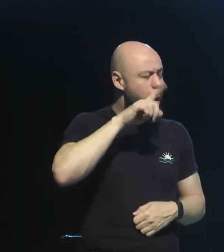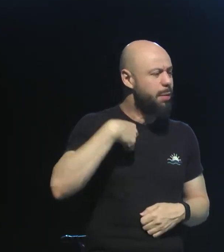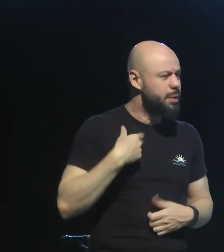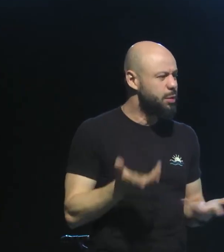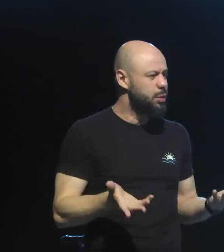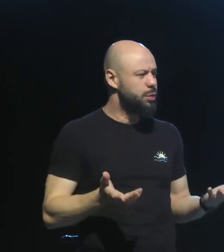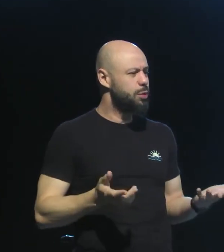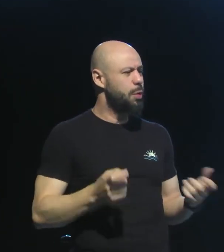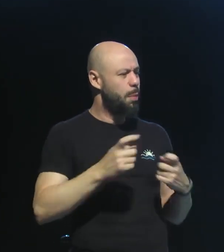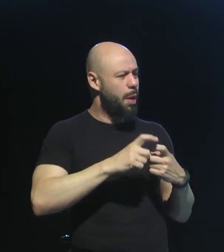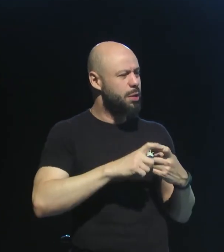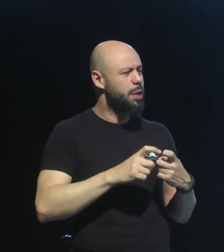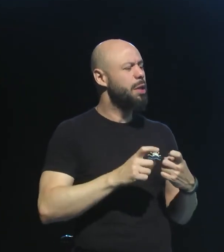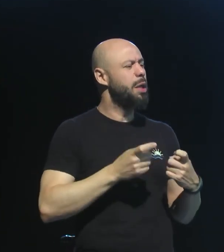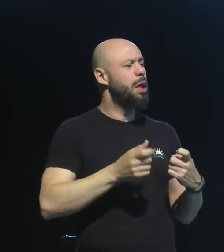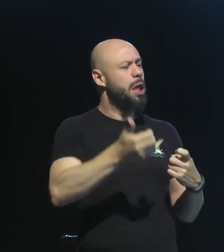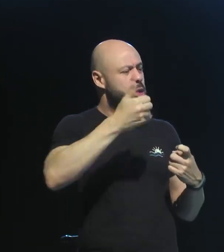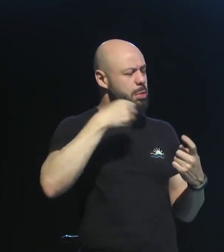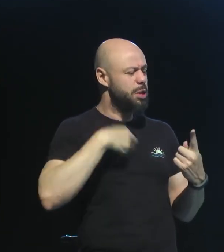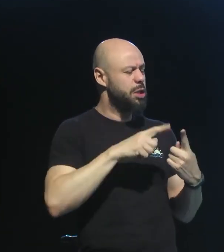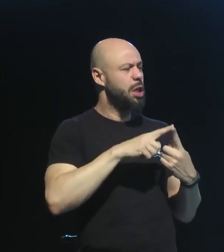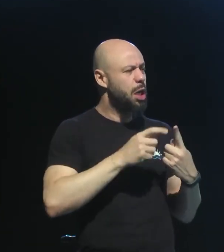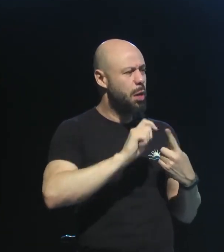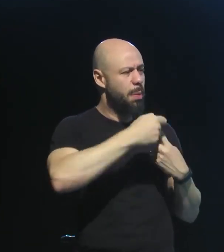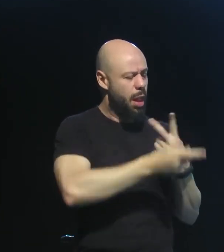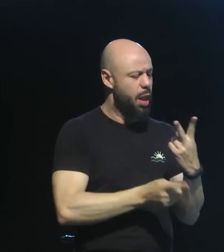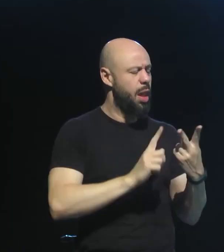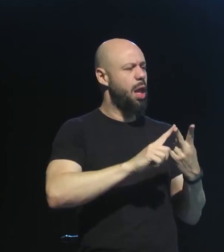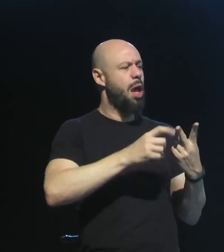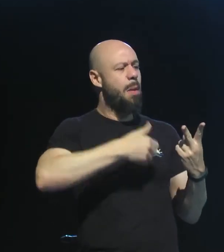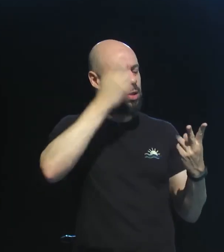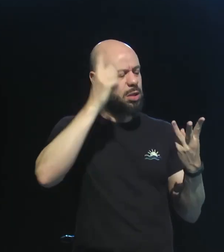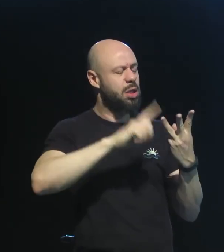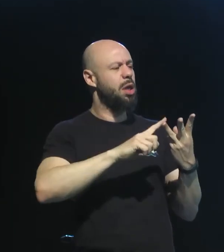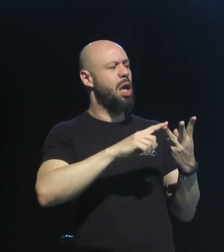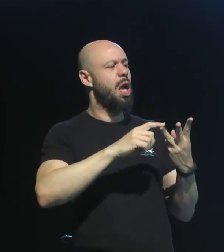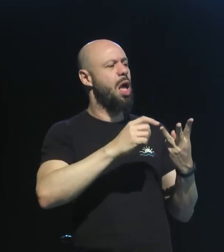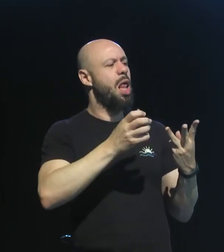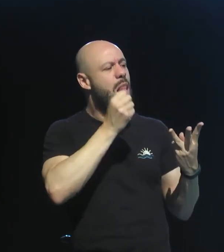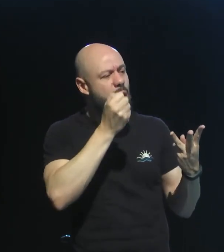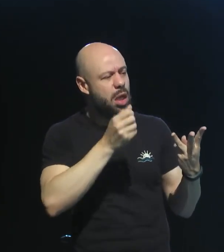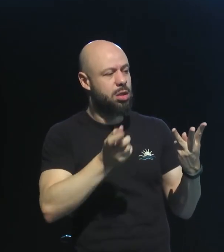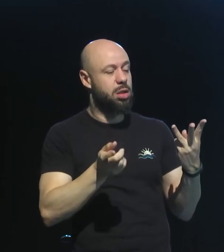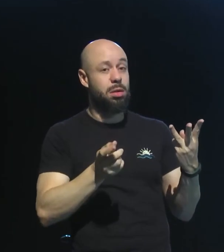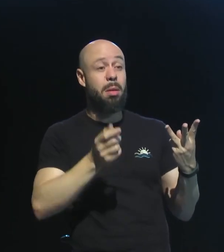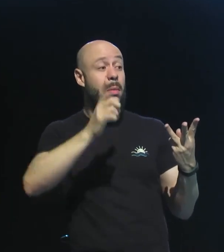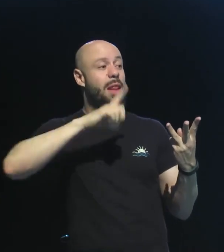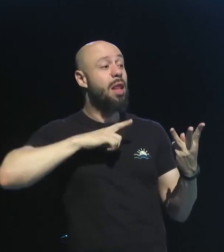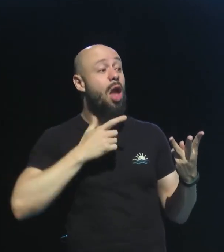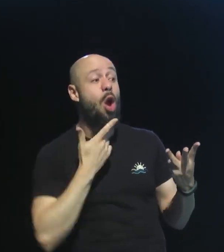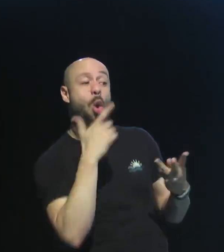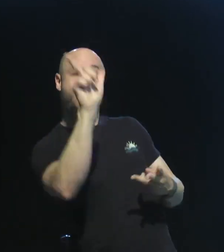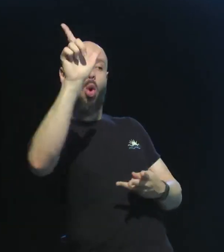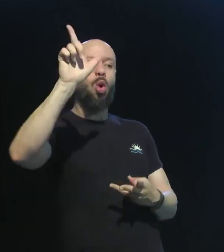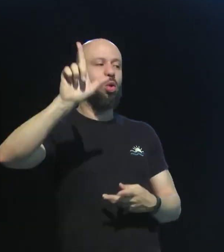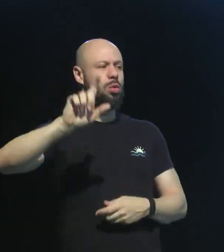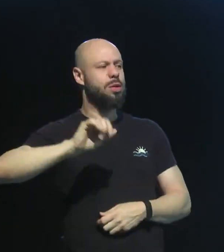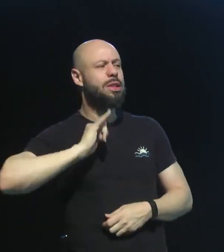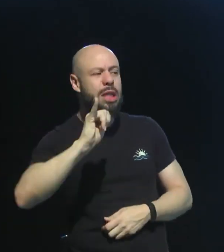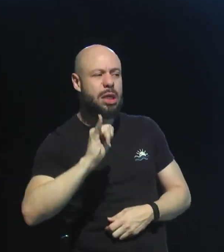banana, maçã e tomar leite. E tem outro médico que diz que não se deve tomar leite.